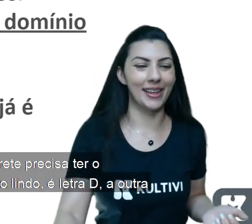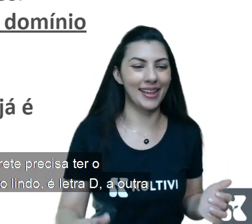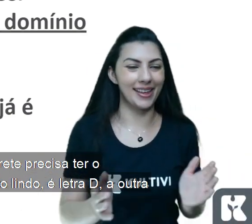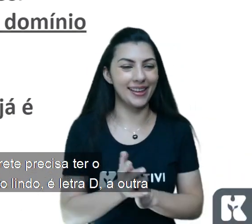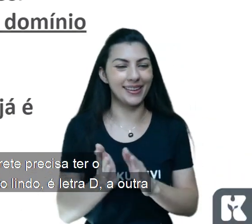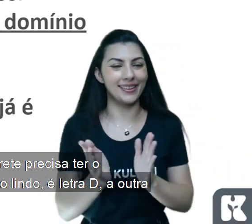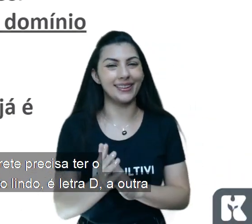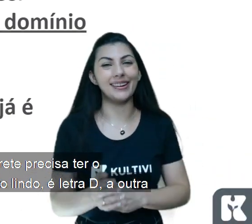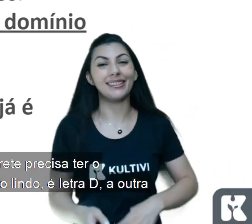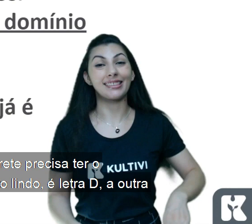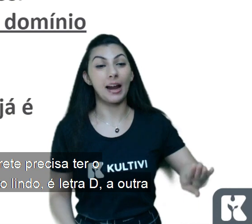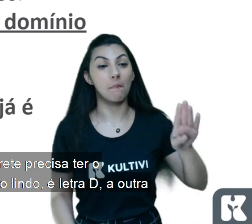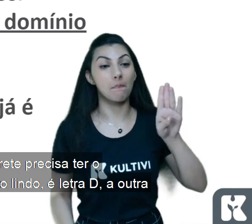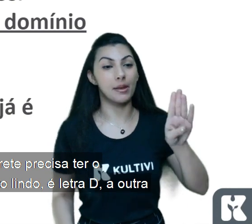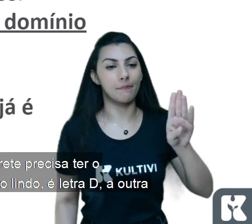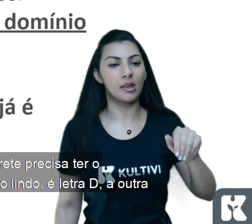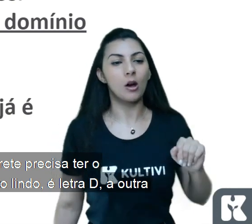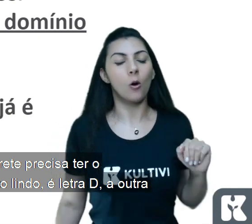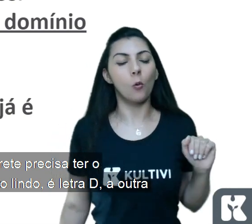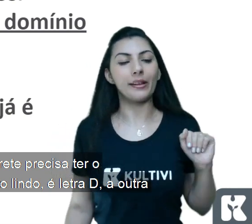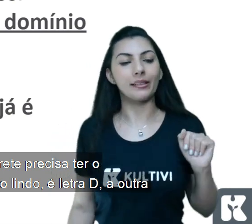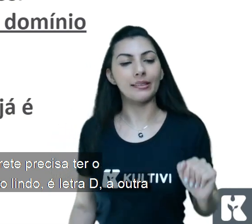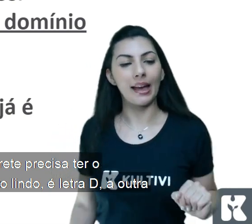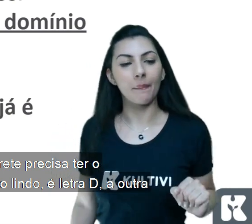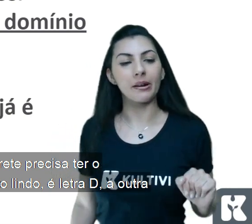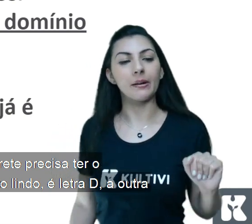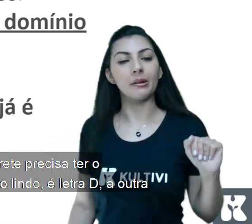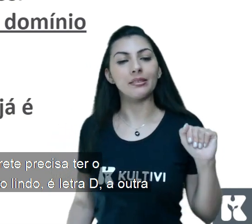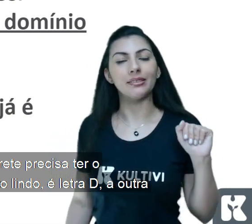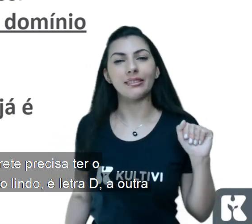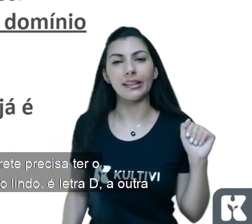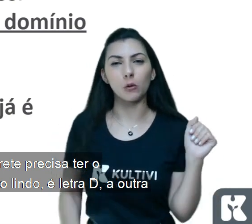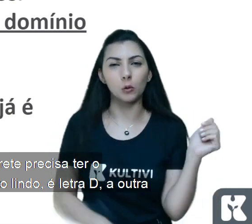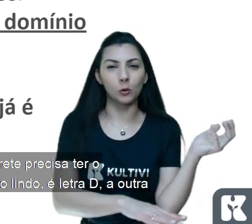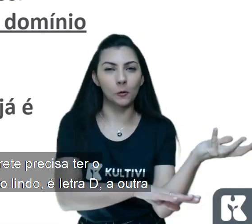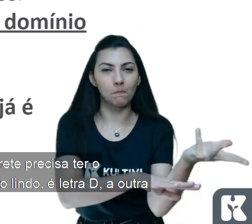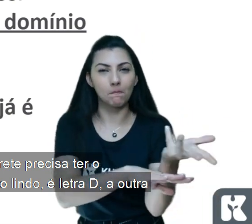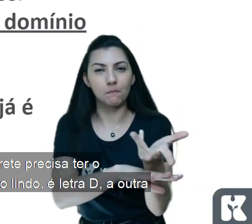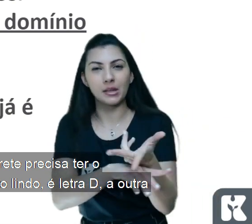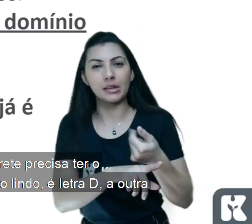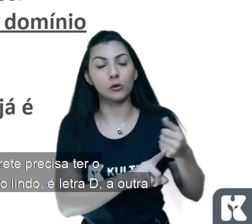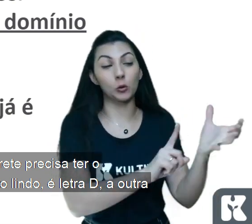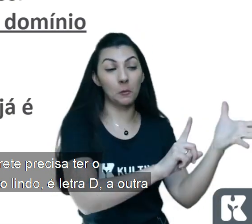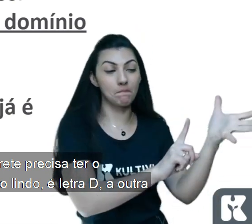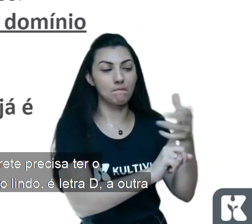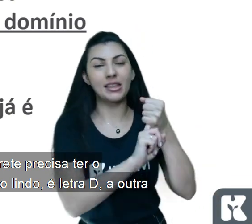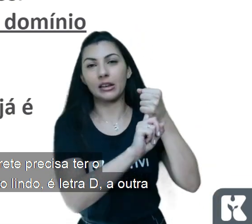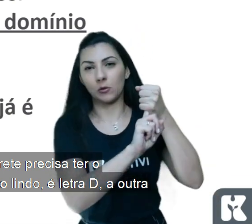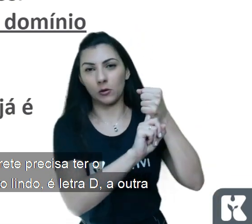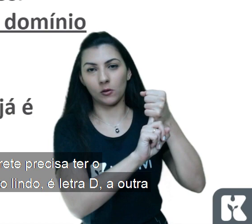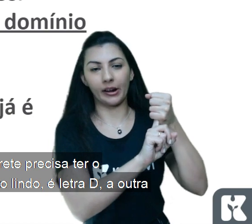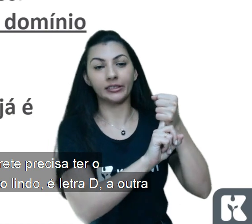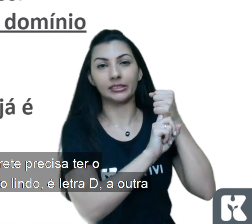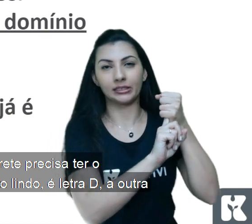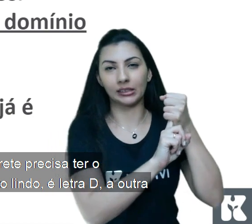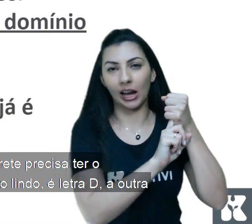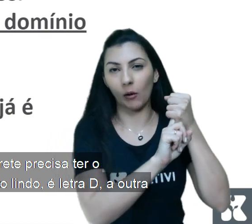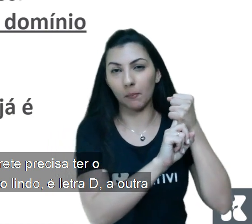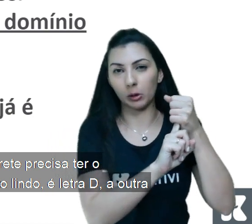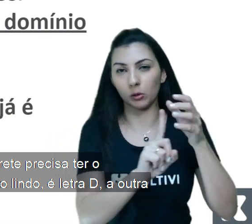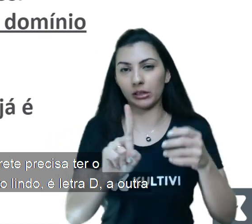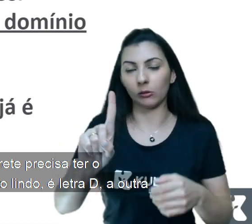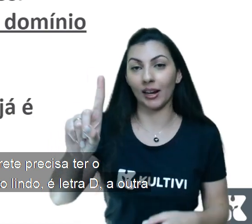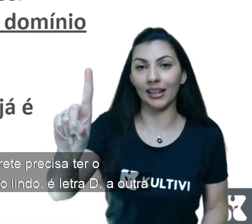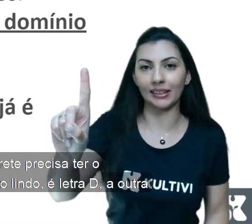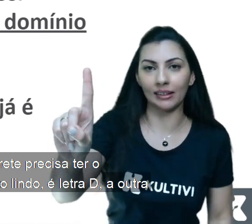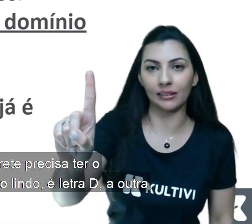Muito bem. Letra B. O intérprete precisa ter o domínio. Esse sinal é